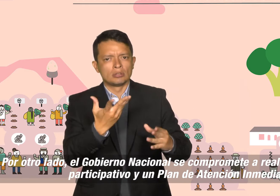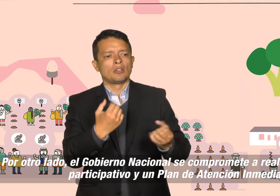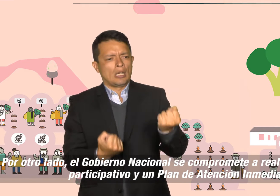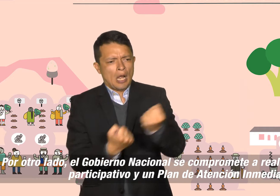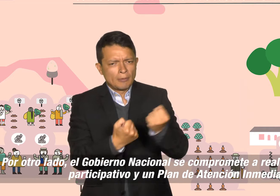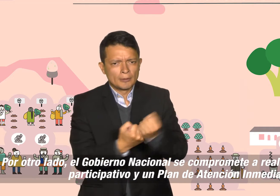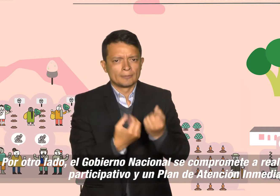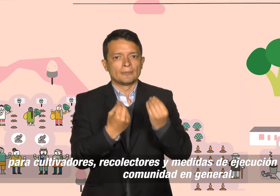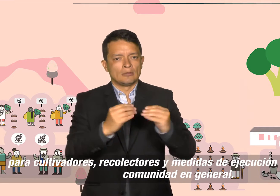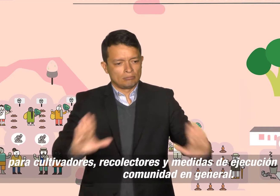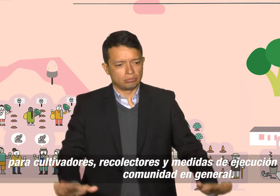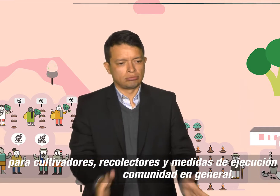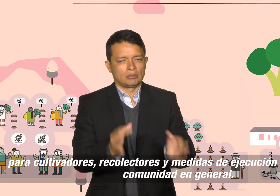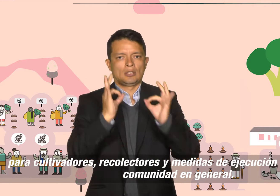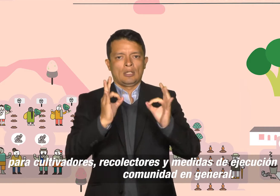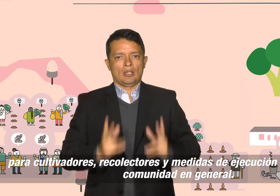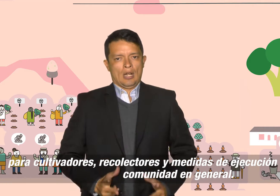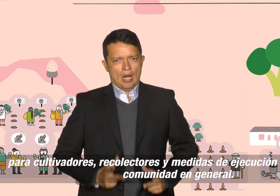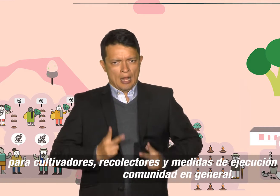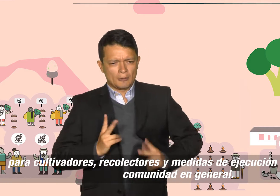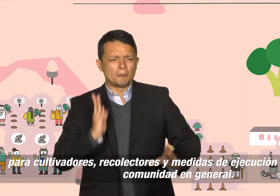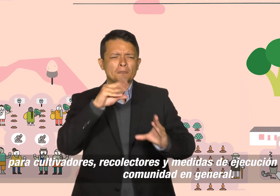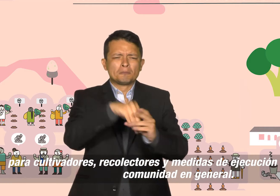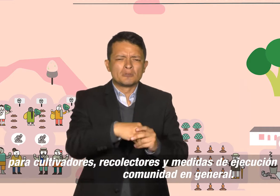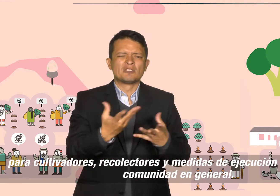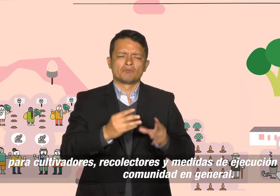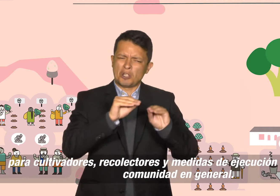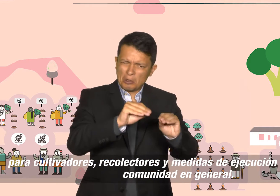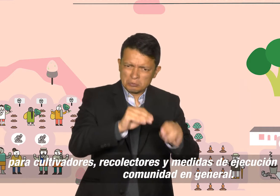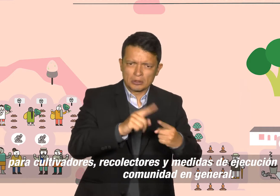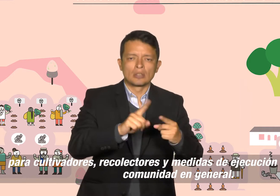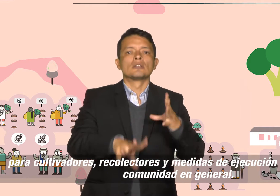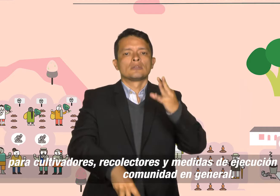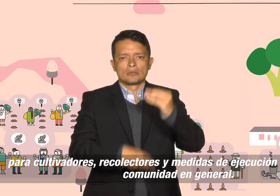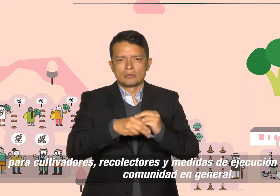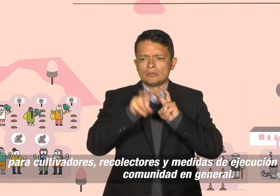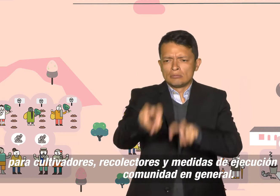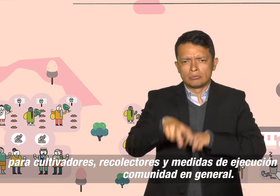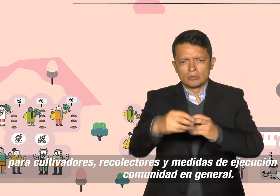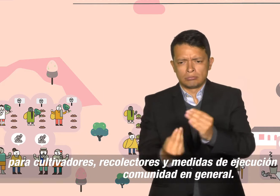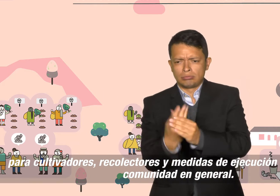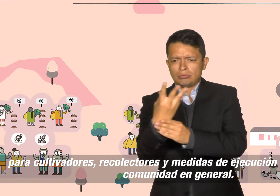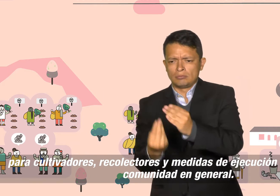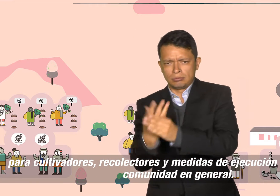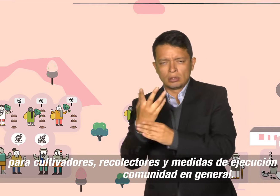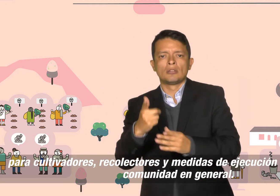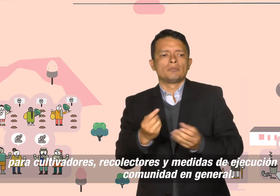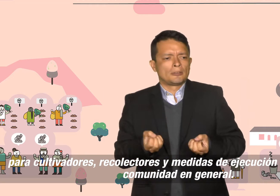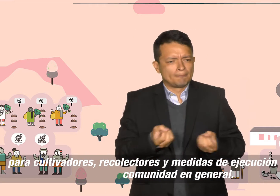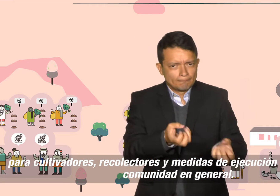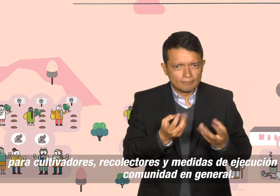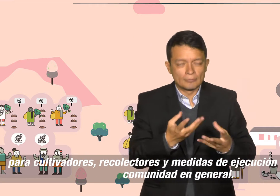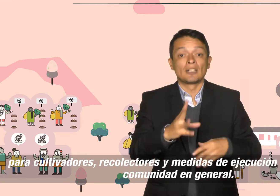inmediata para cultivadores, recolectores y medidas de ejecución rápida para la comunidad en general